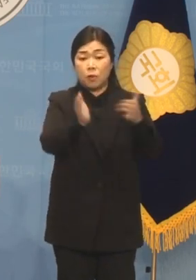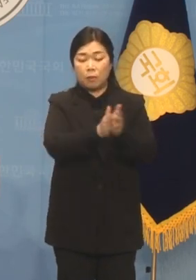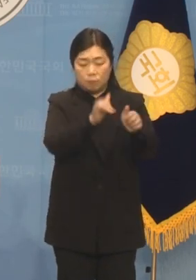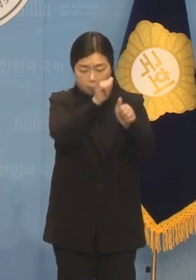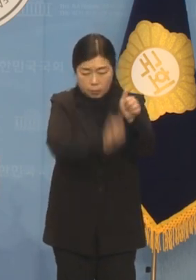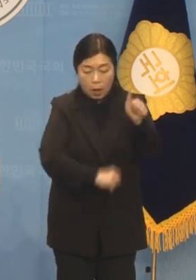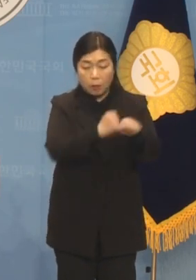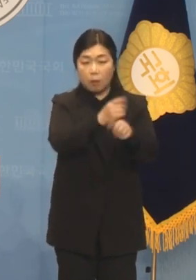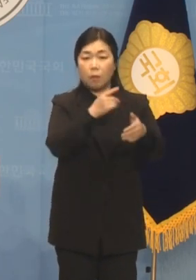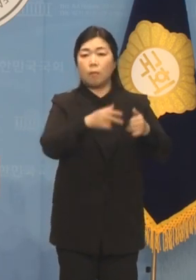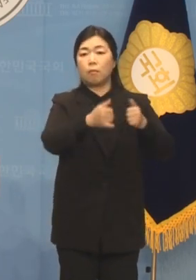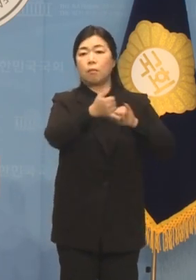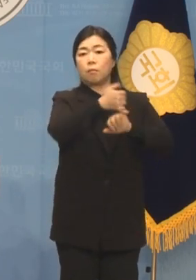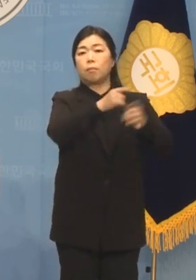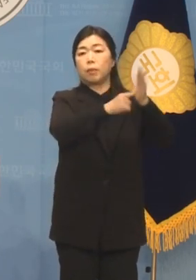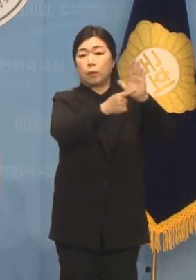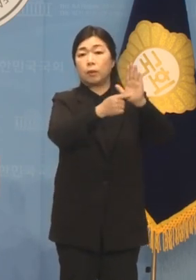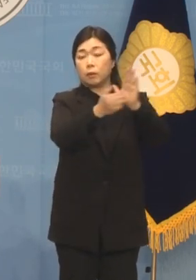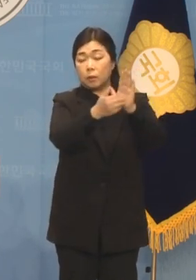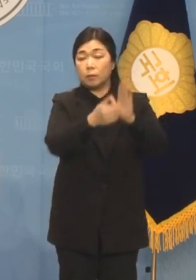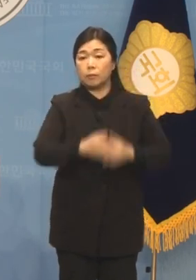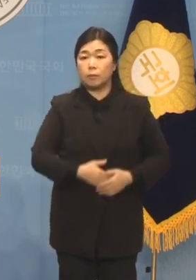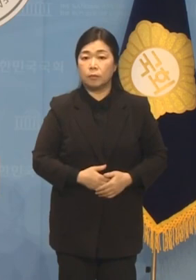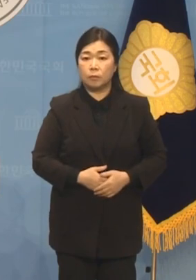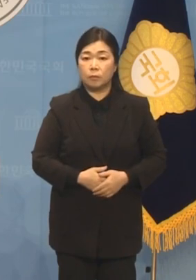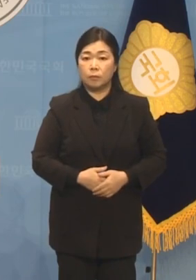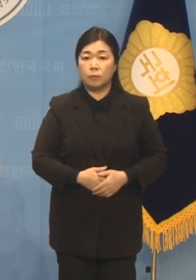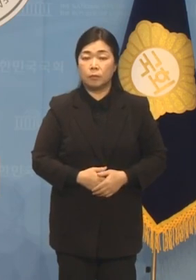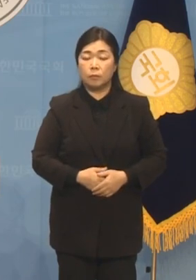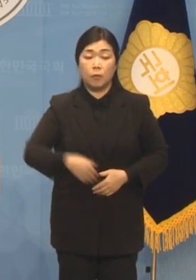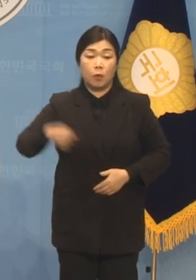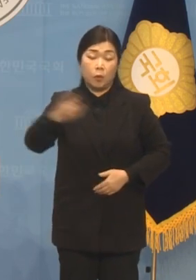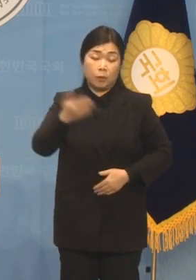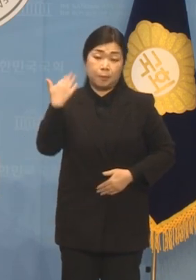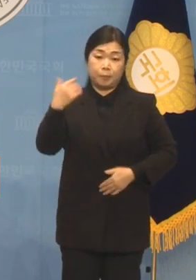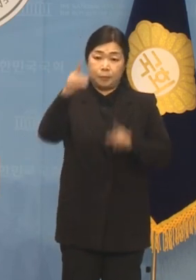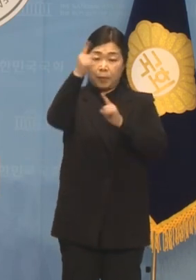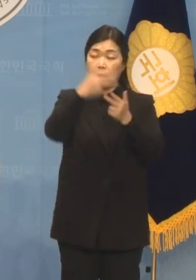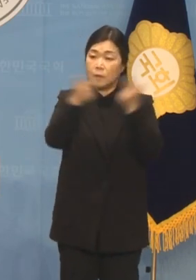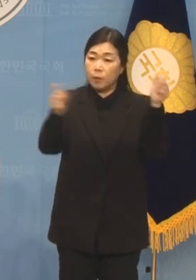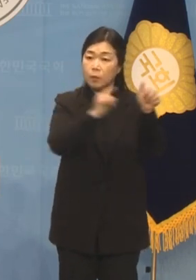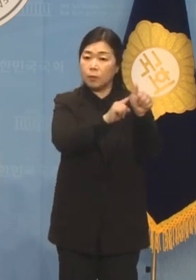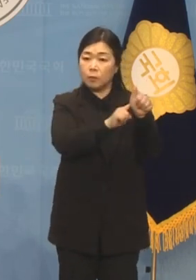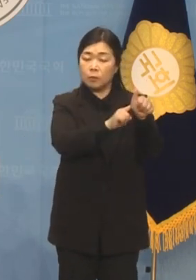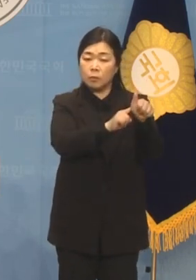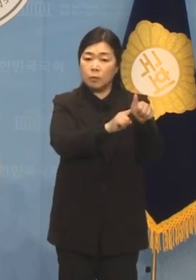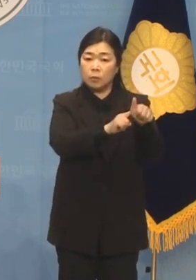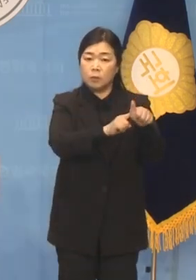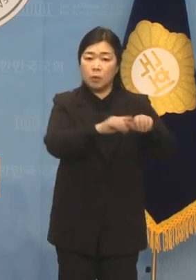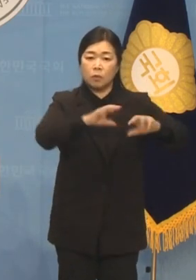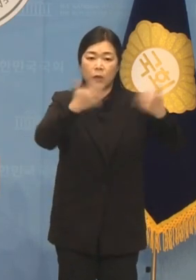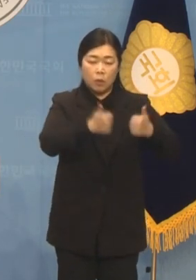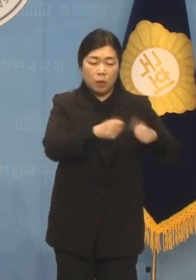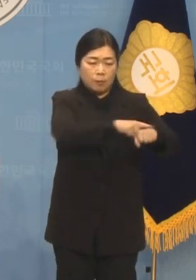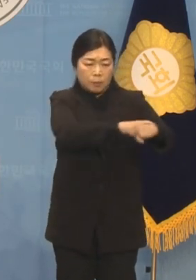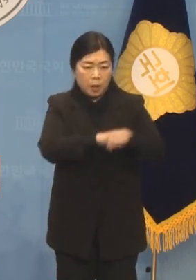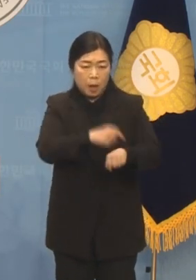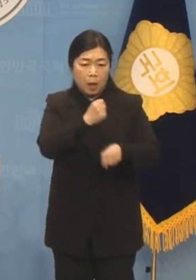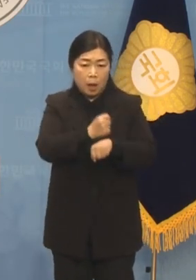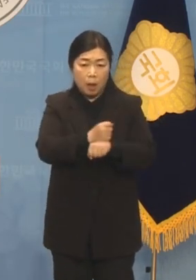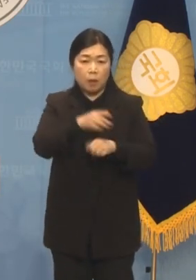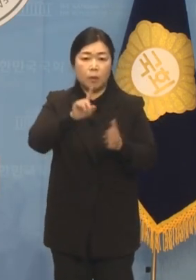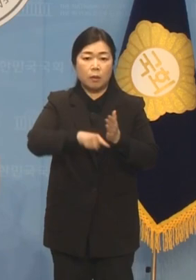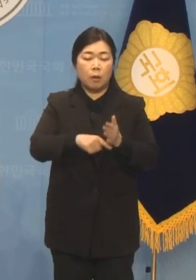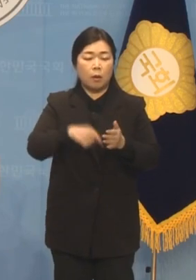이재명 당대표 체포동의안 표결 때도 저와 함께 정권으로부터 이재명 대표를 지키자며